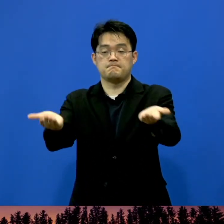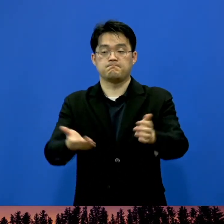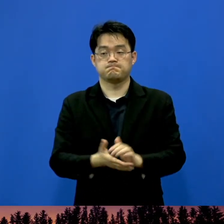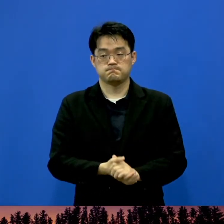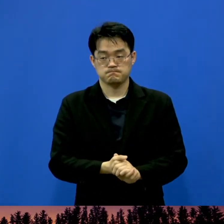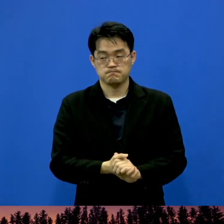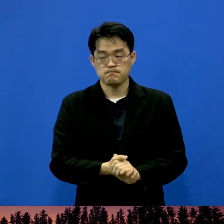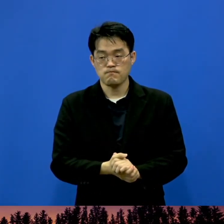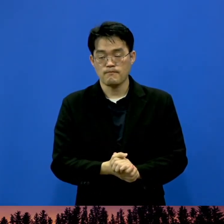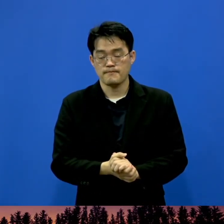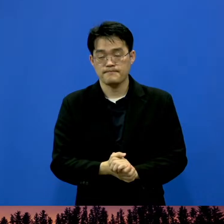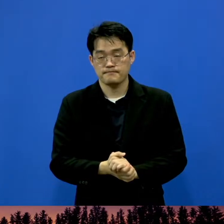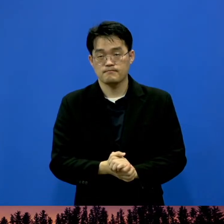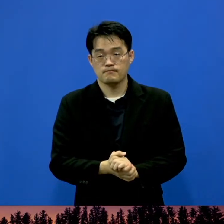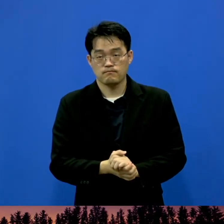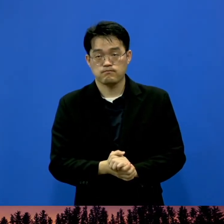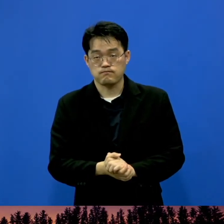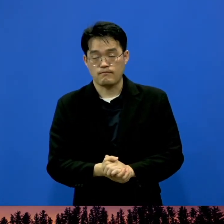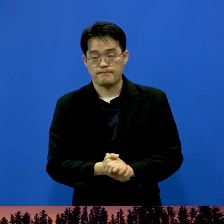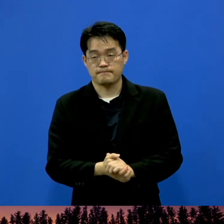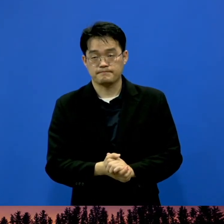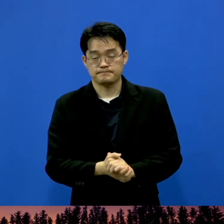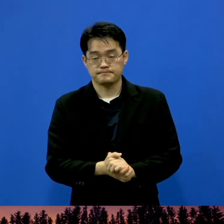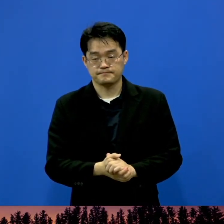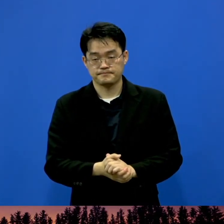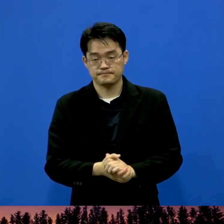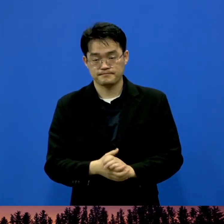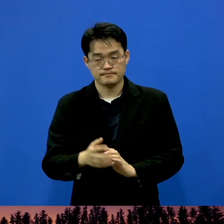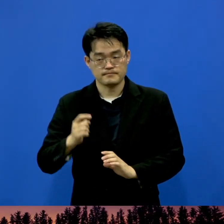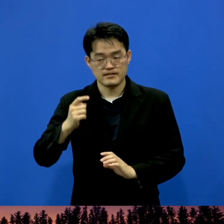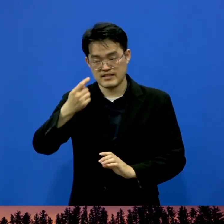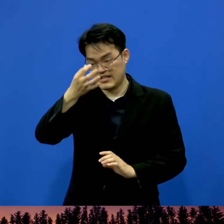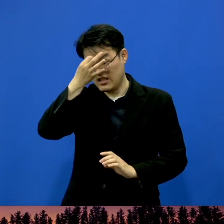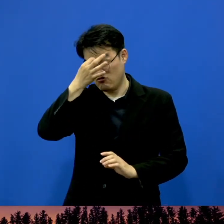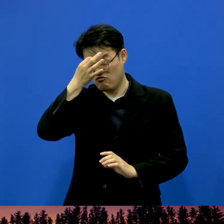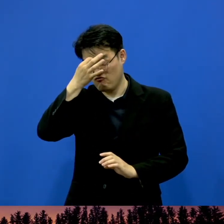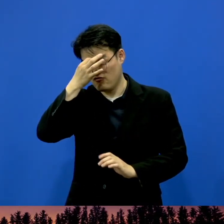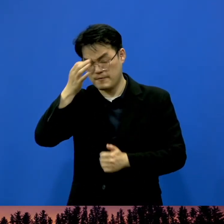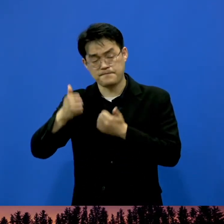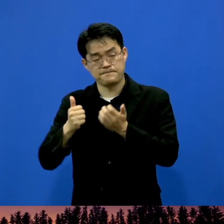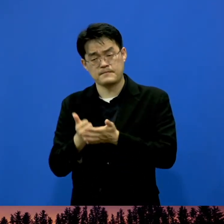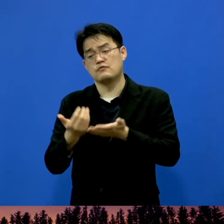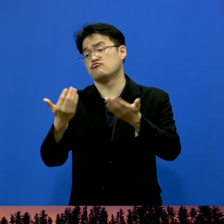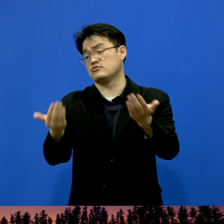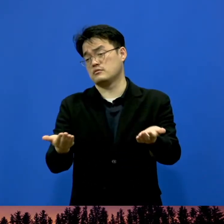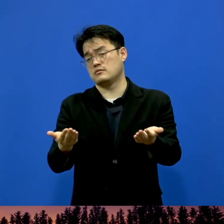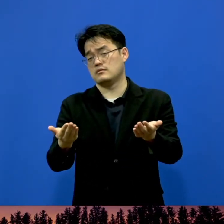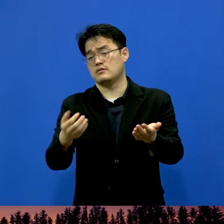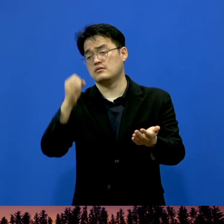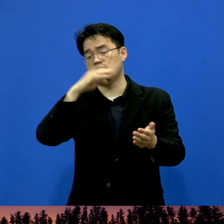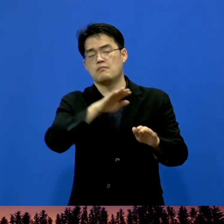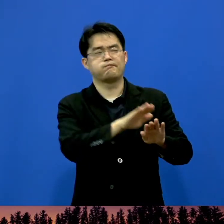이 달란트가 탤런트 그 말이잖아요, 여러분. 은사를 주셨다는 거예요. 그냥 묻어두지 말라는 거예요.